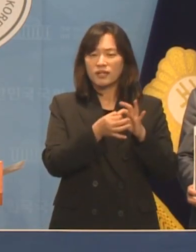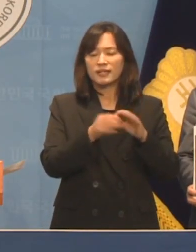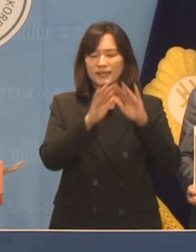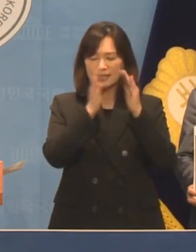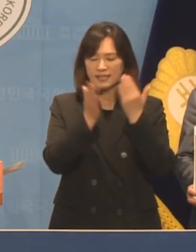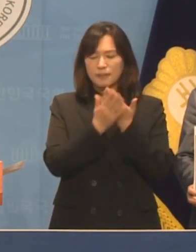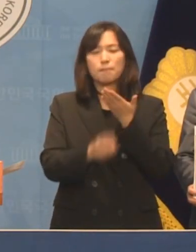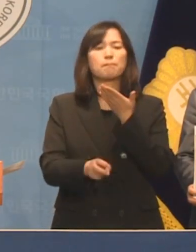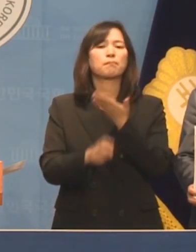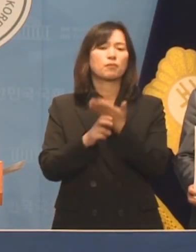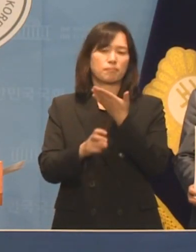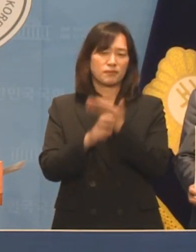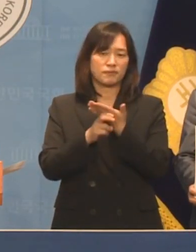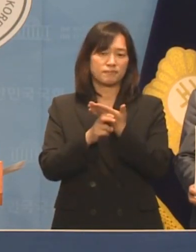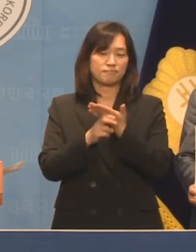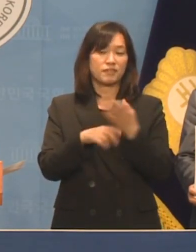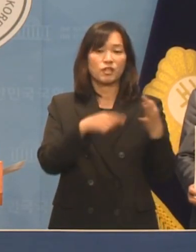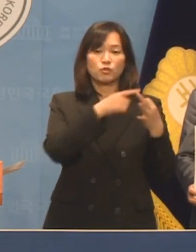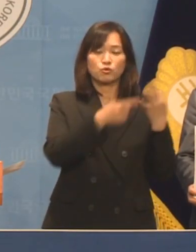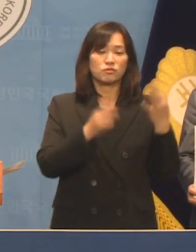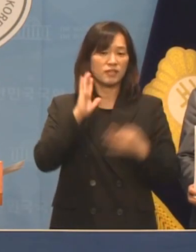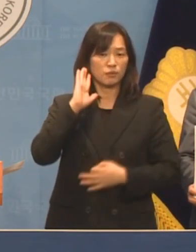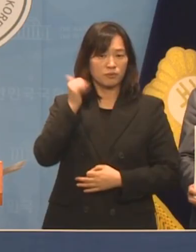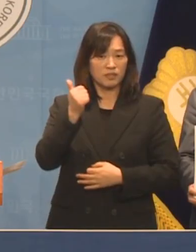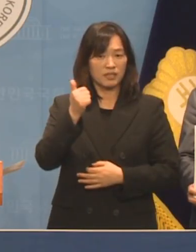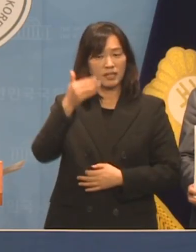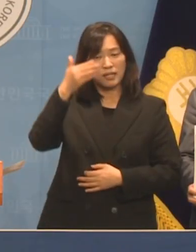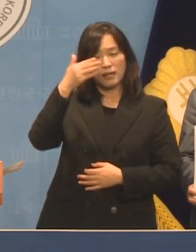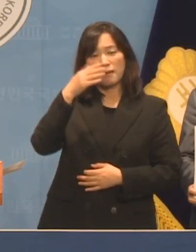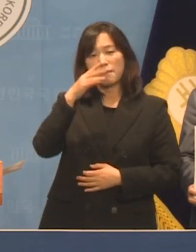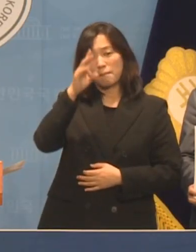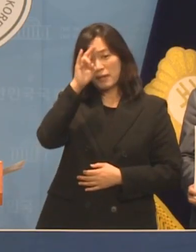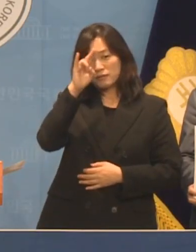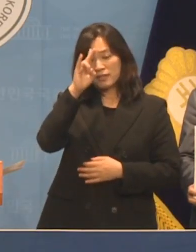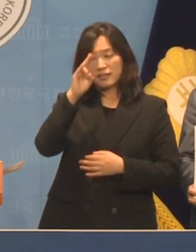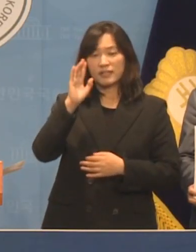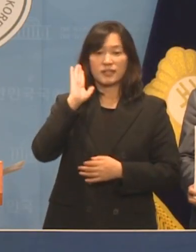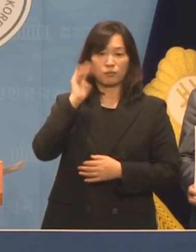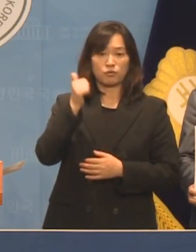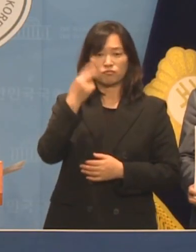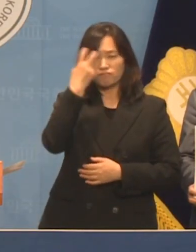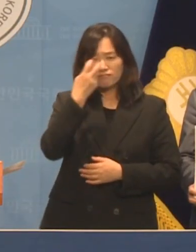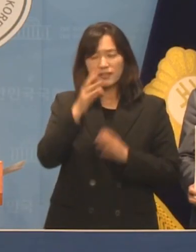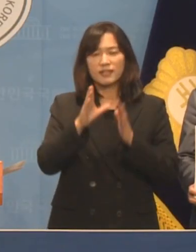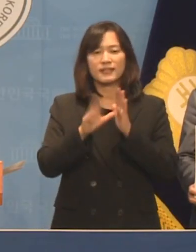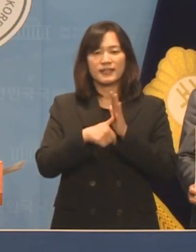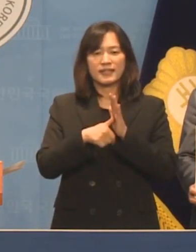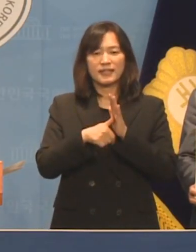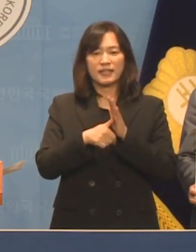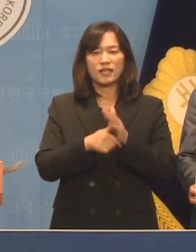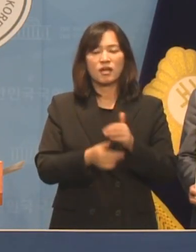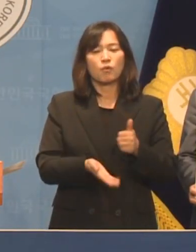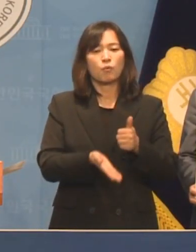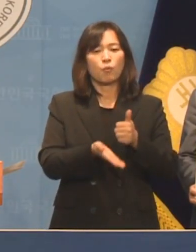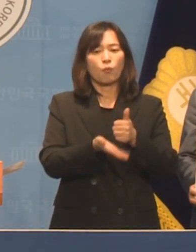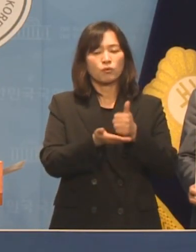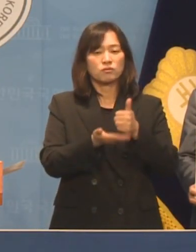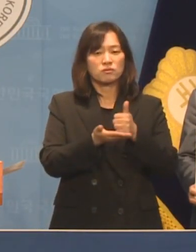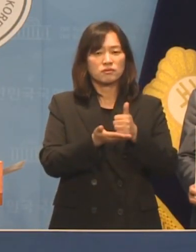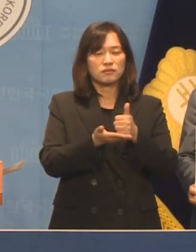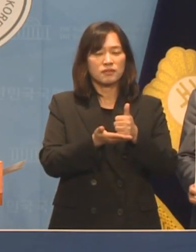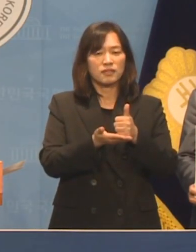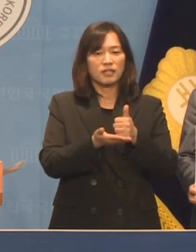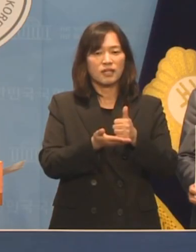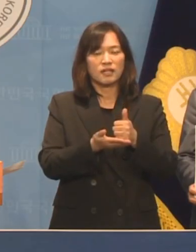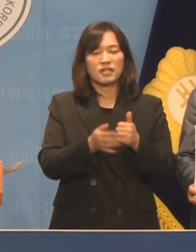불법입니다. 윤석열 대통령이 박근혜 대통령을 수사하면서 공천에 개입한 정황이